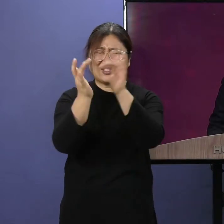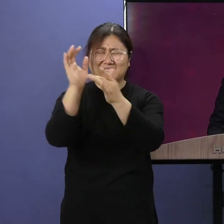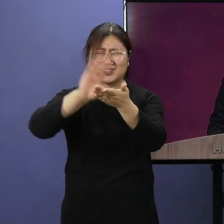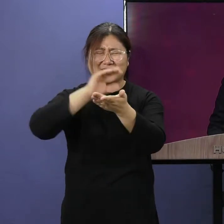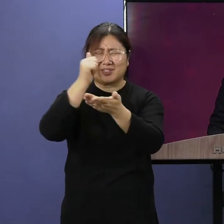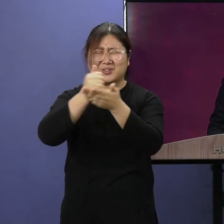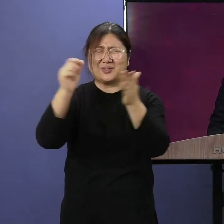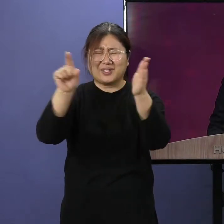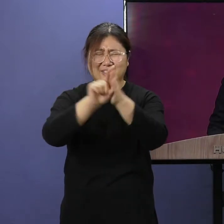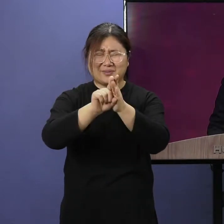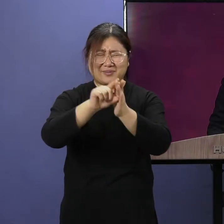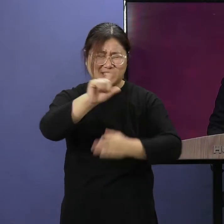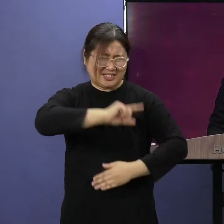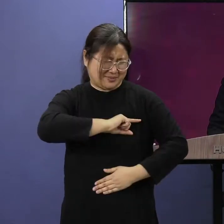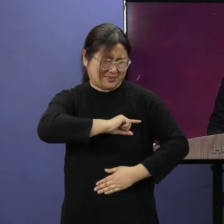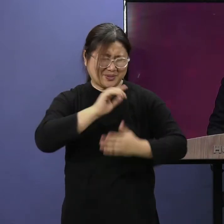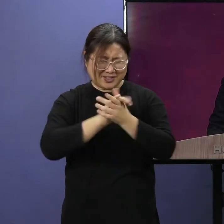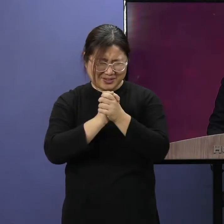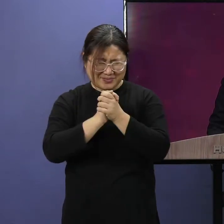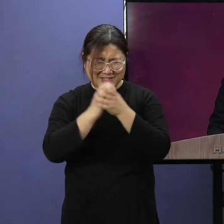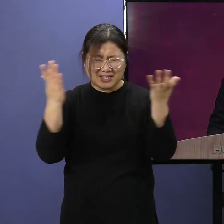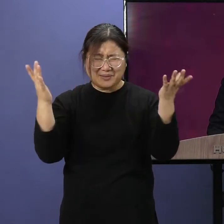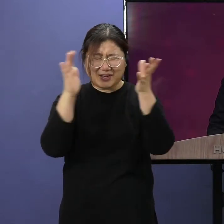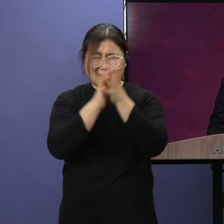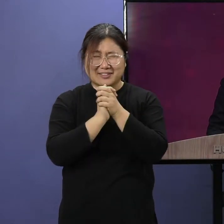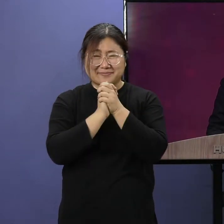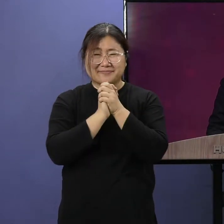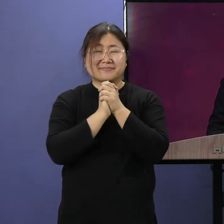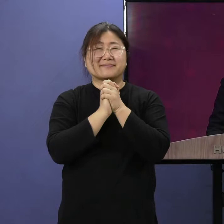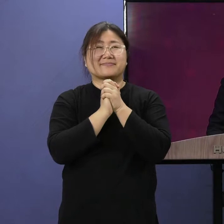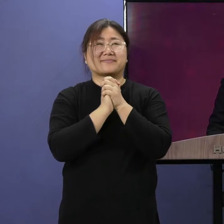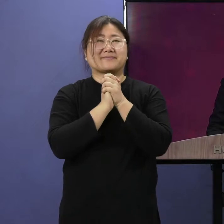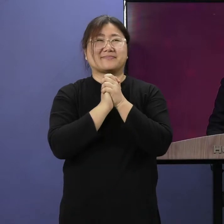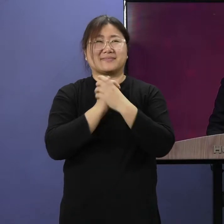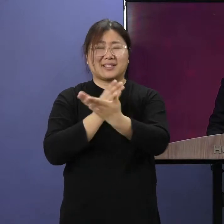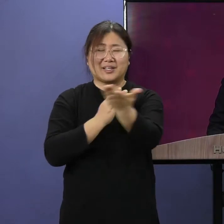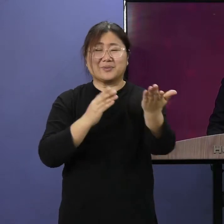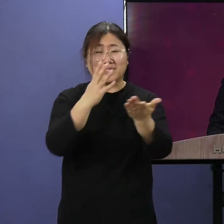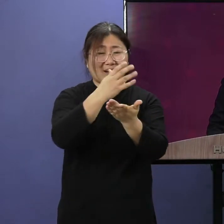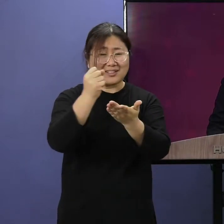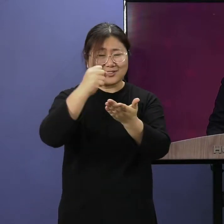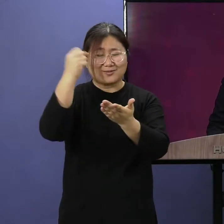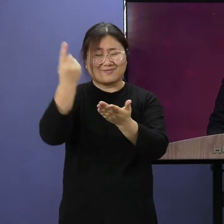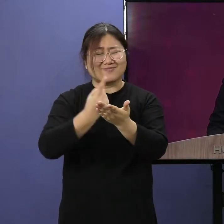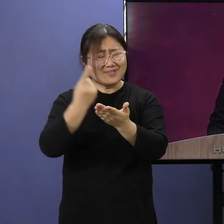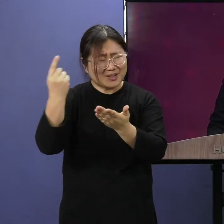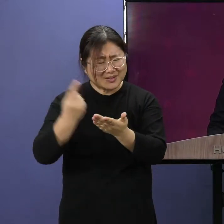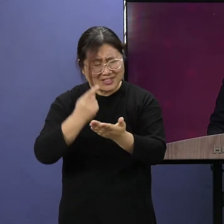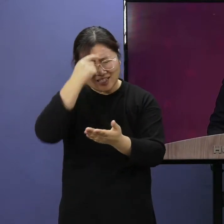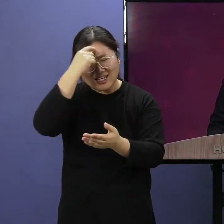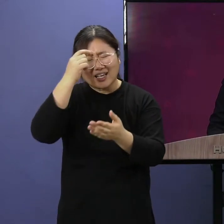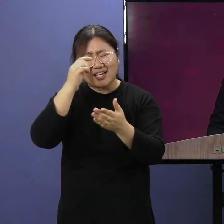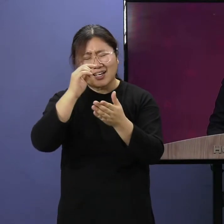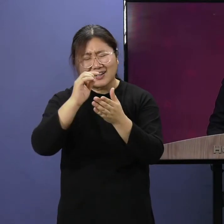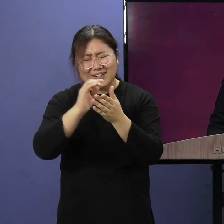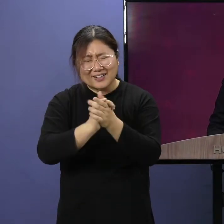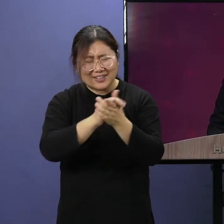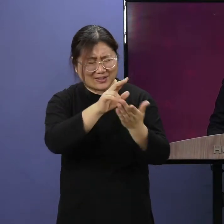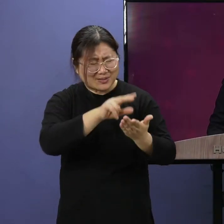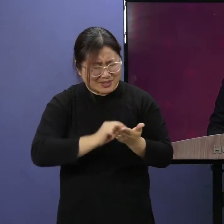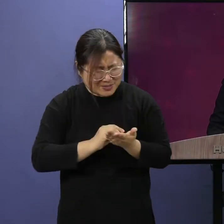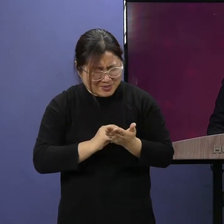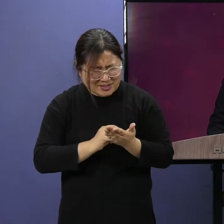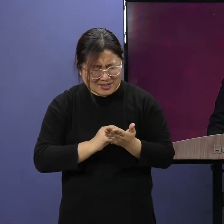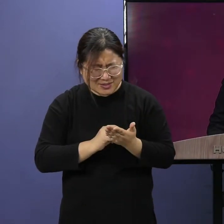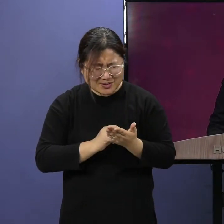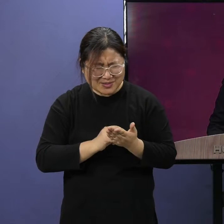기도드렸습니다. 아멘. 이제 여러분들이 가지고 나오신 여러 기도 제목을 가지고 주님 앞에